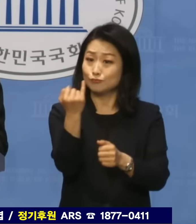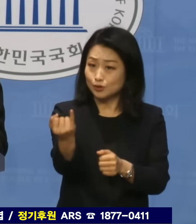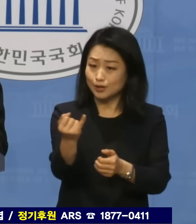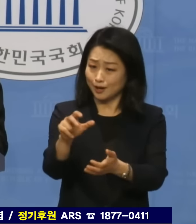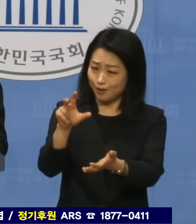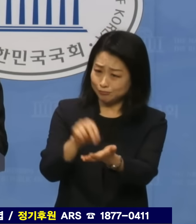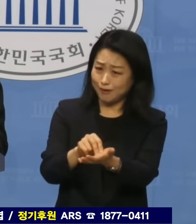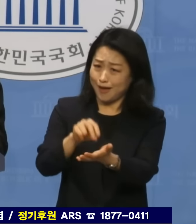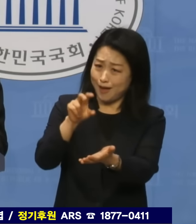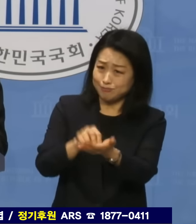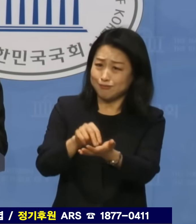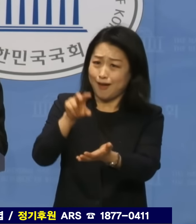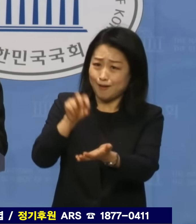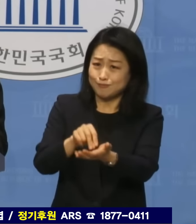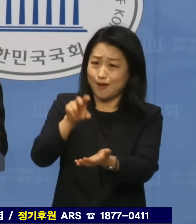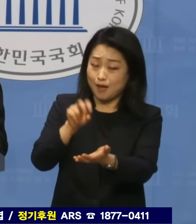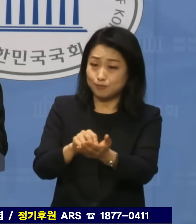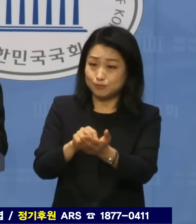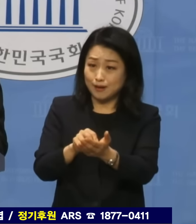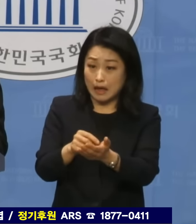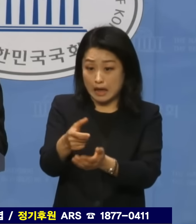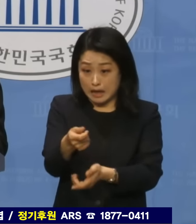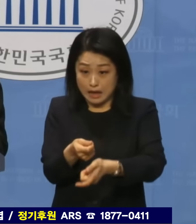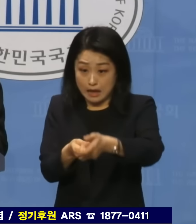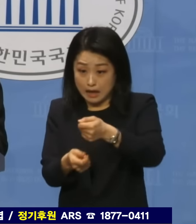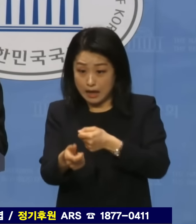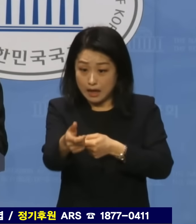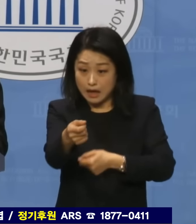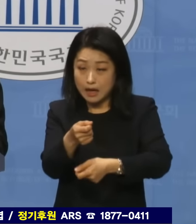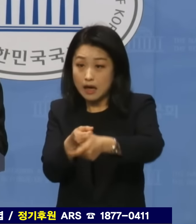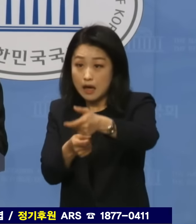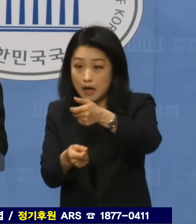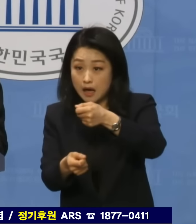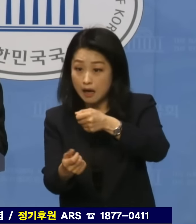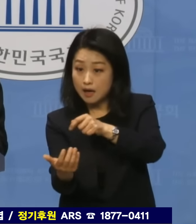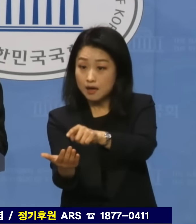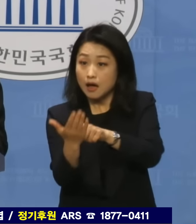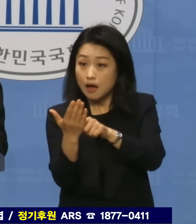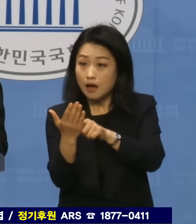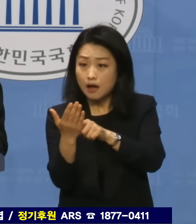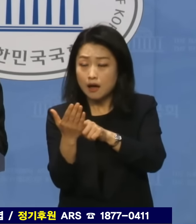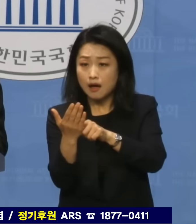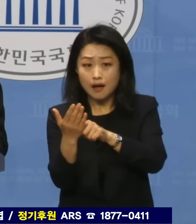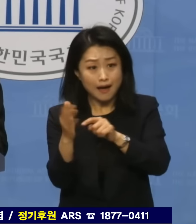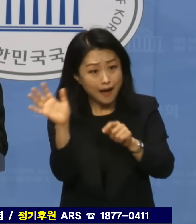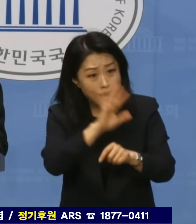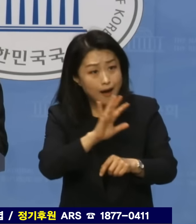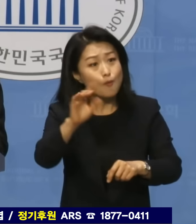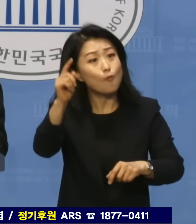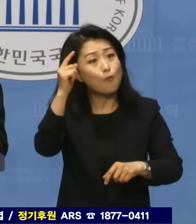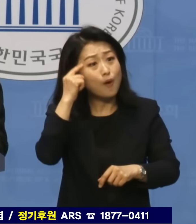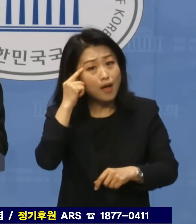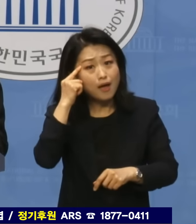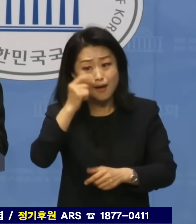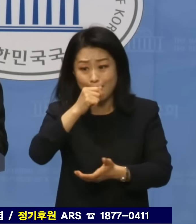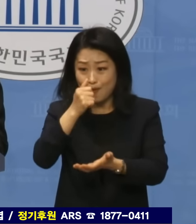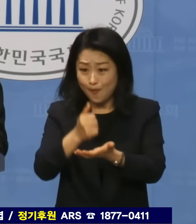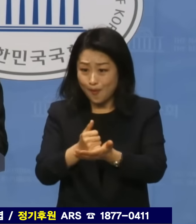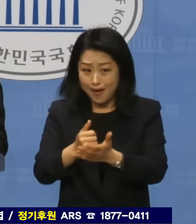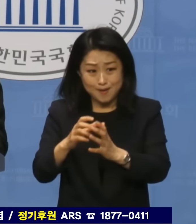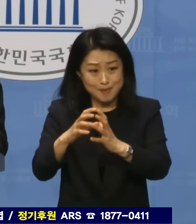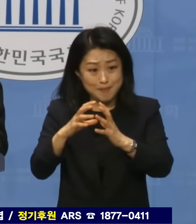새로운 의혹들이 꼬리에 꼬리를 물고 등장하는데 검찰은 대체 언제쯤 김건희 여사를 소환할 셈입니까?